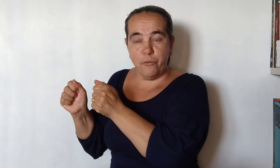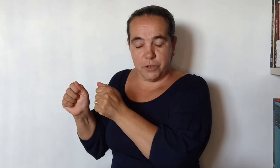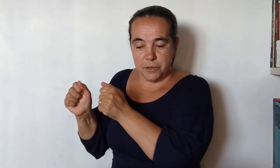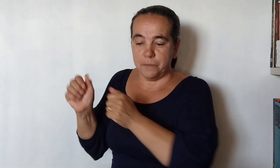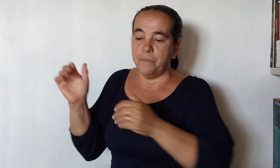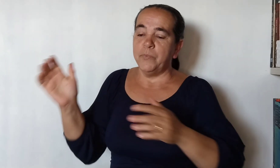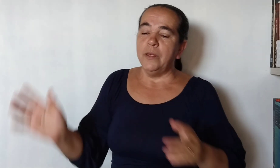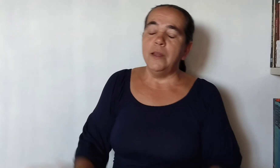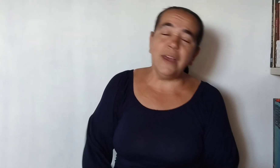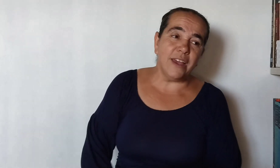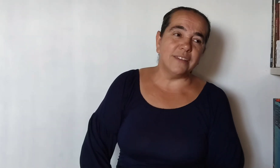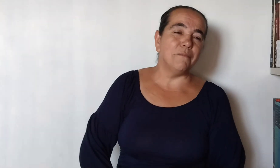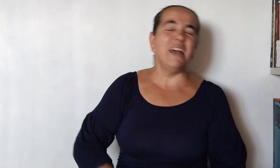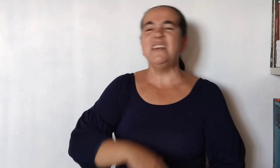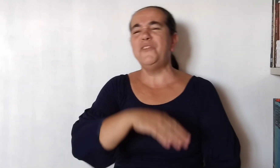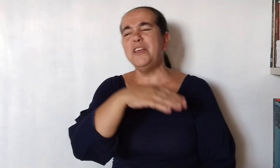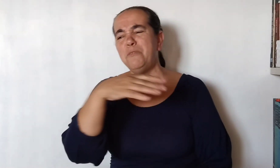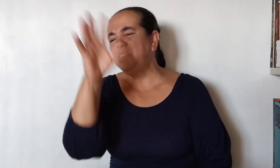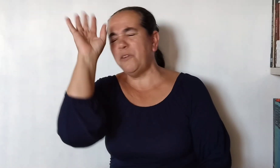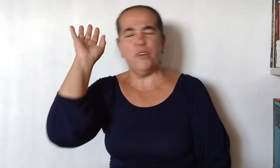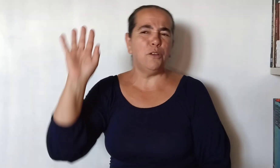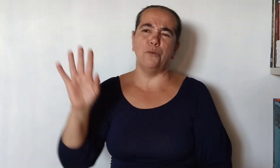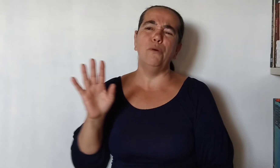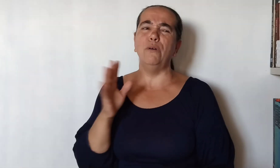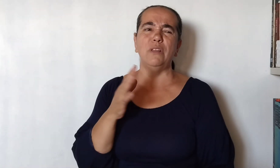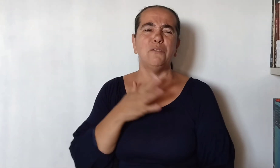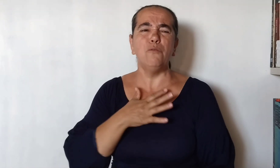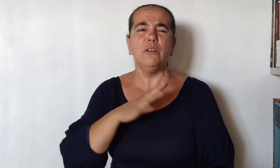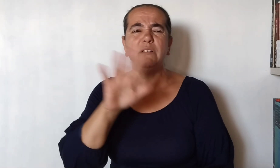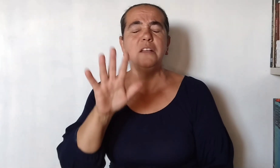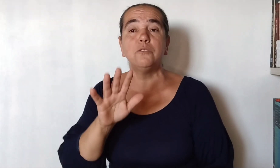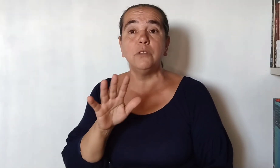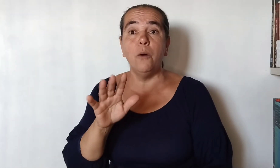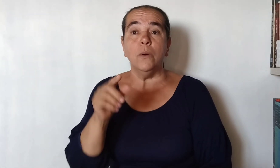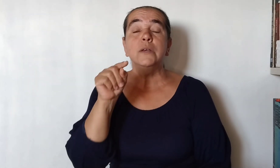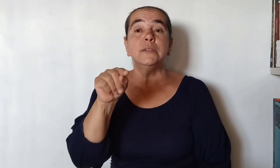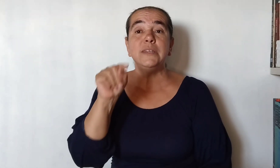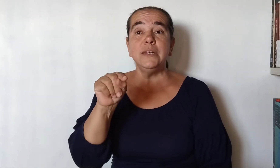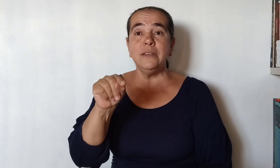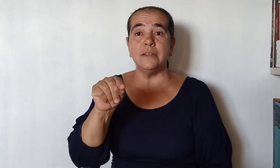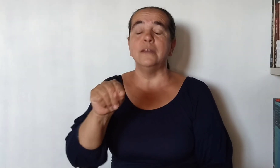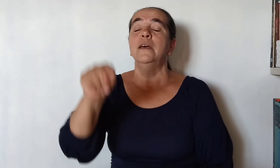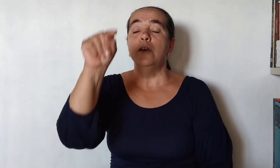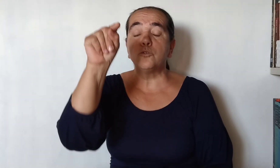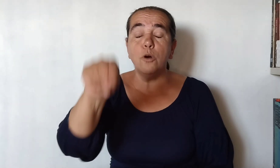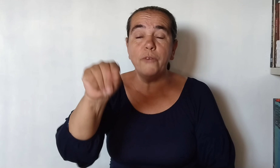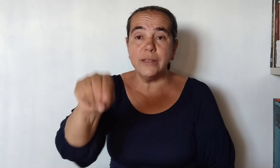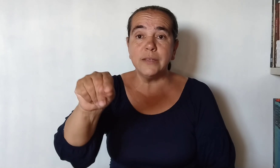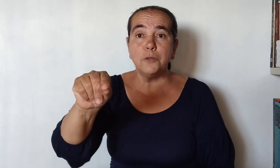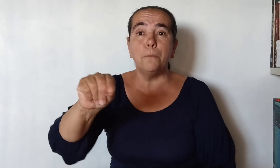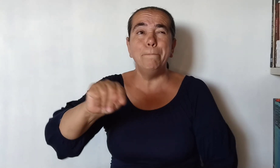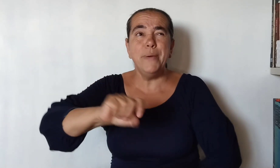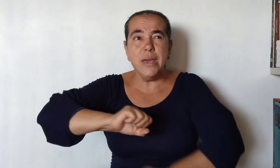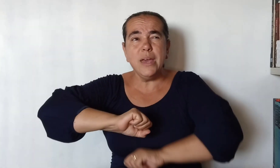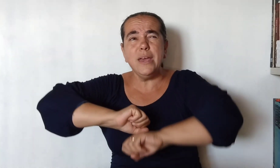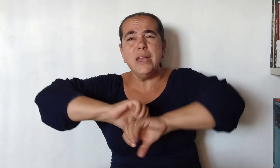fiz. Liz, mas você fez muita firula. Não gostei disso, não. Sim, eu tô fazendo